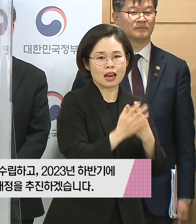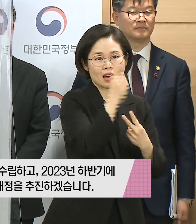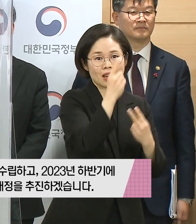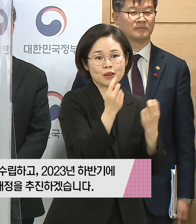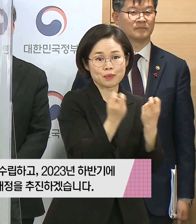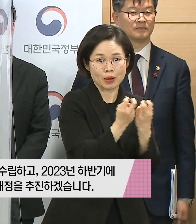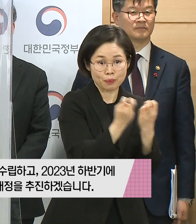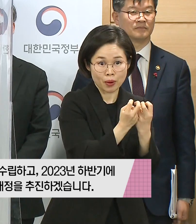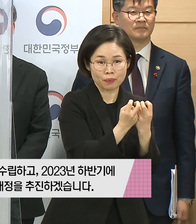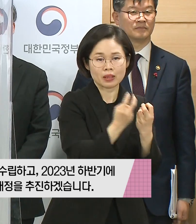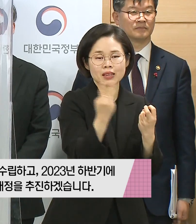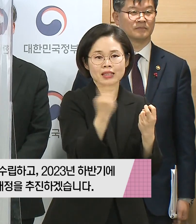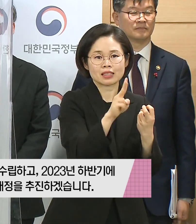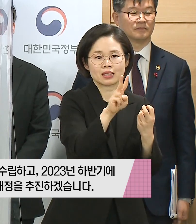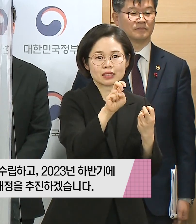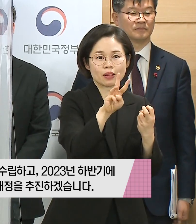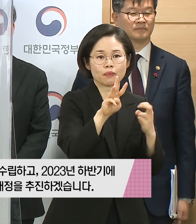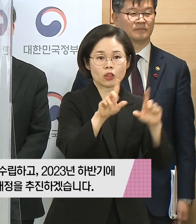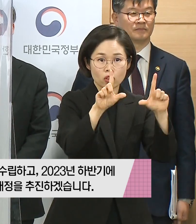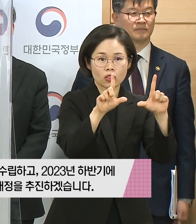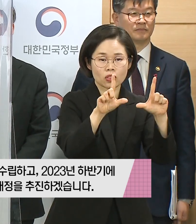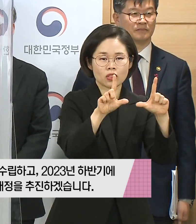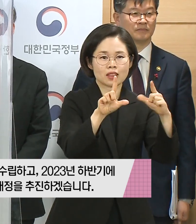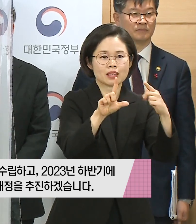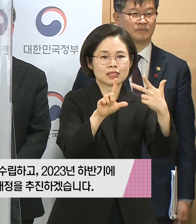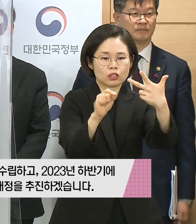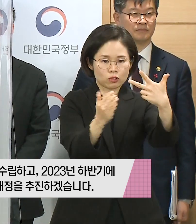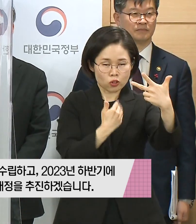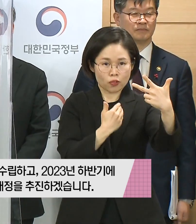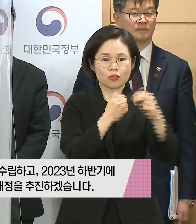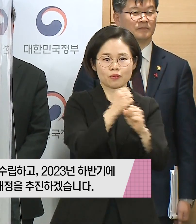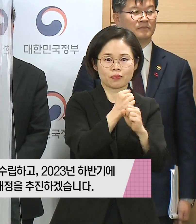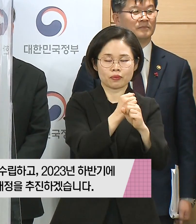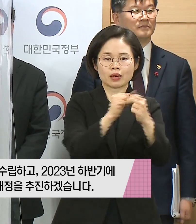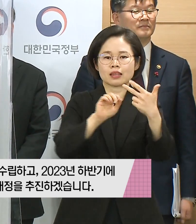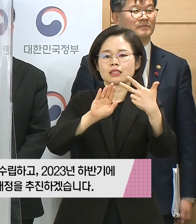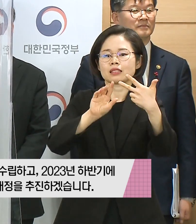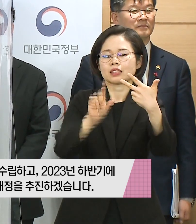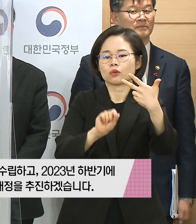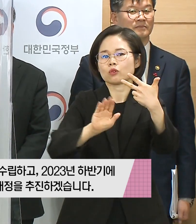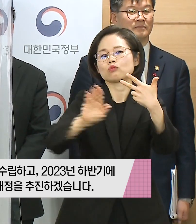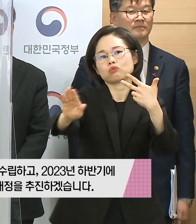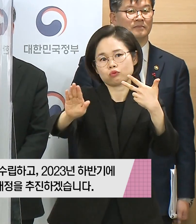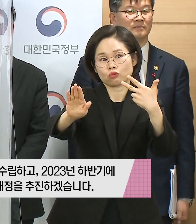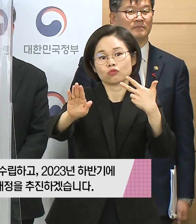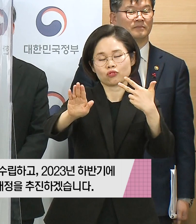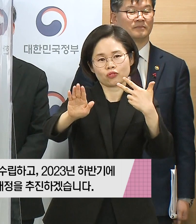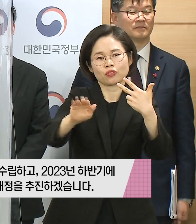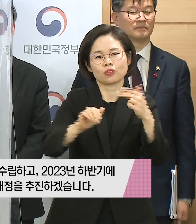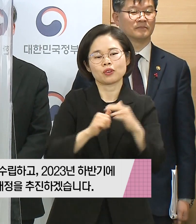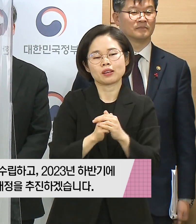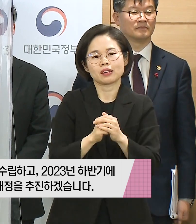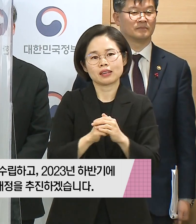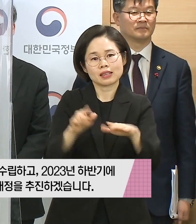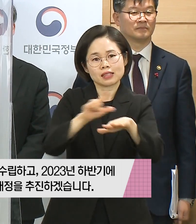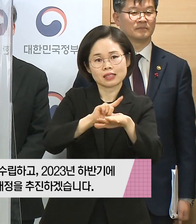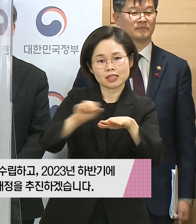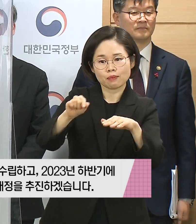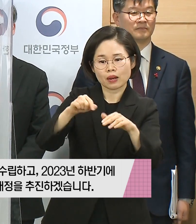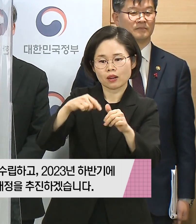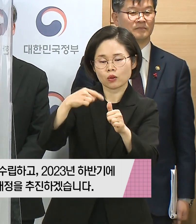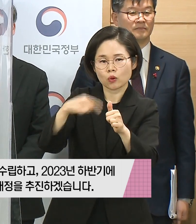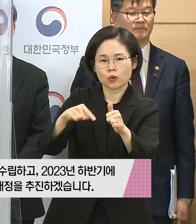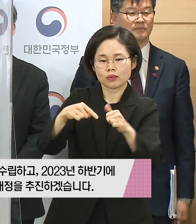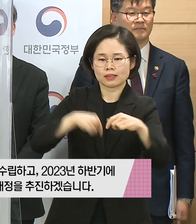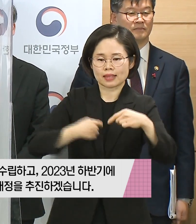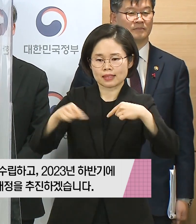방안을 2023년 상반기에 수립하고 2023년 하반기에 지방교육자치법